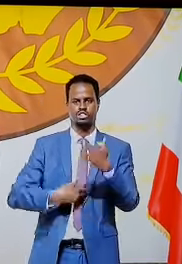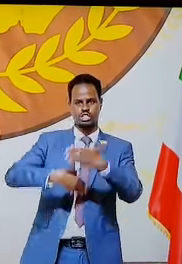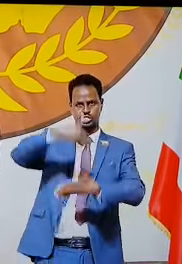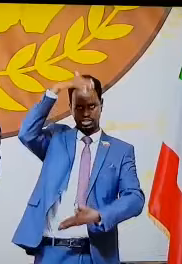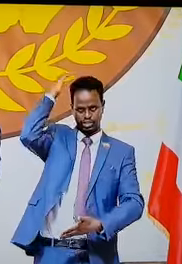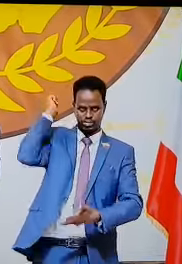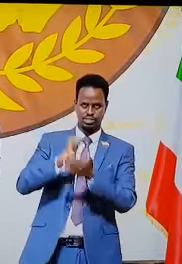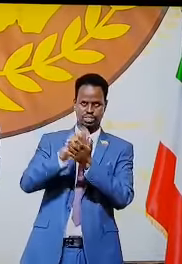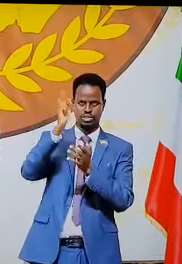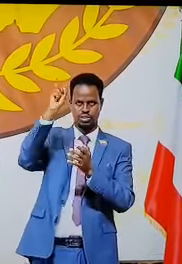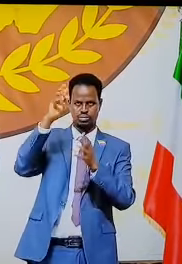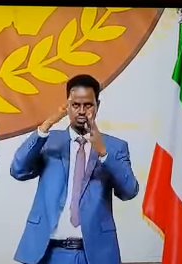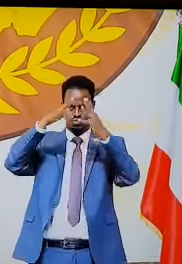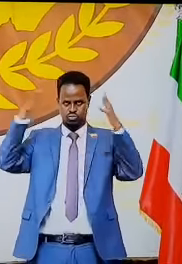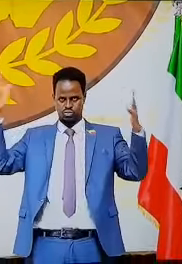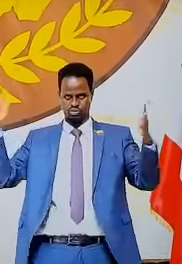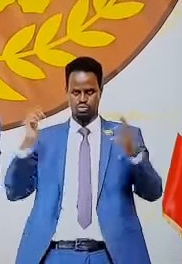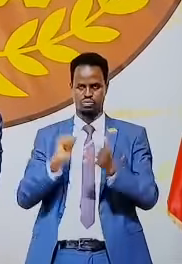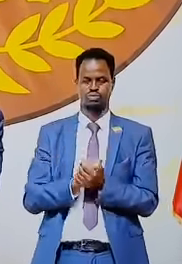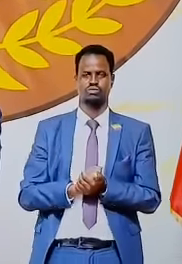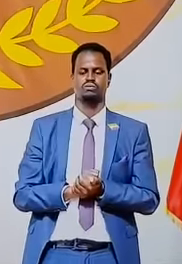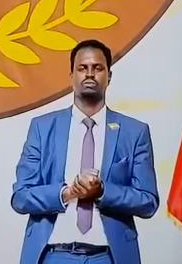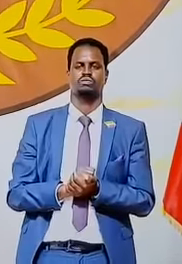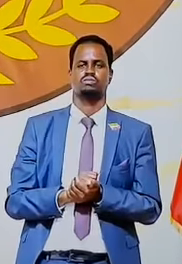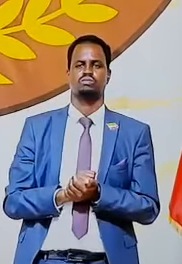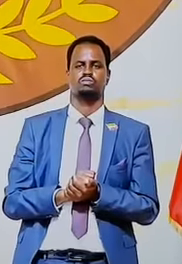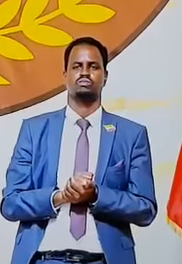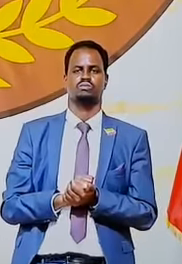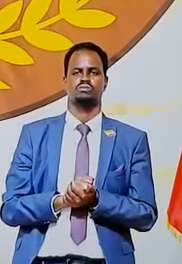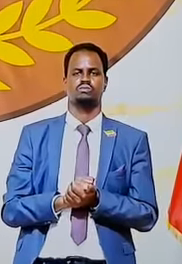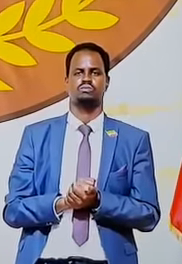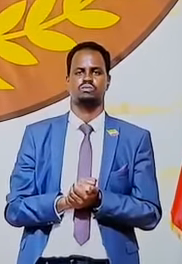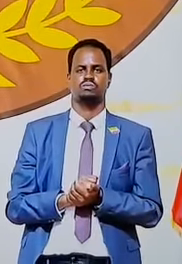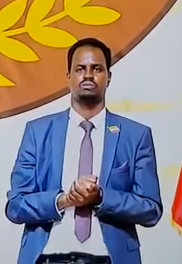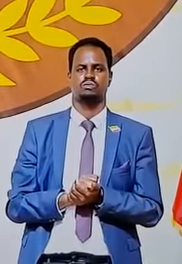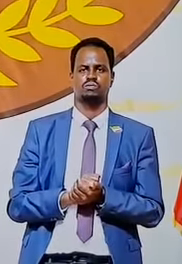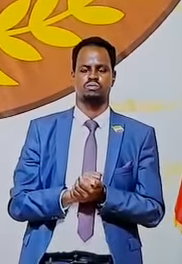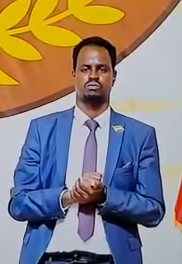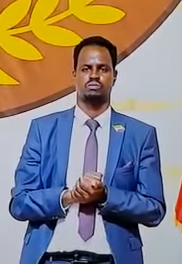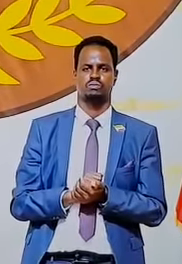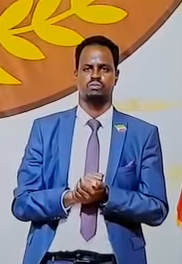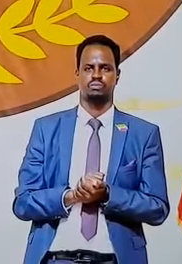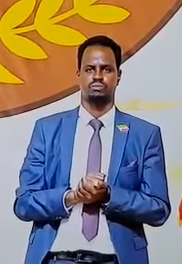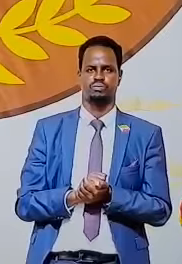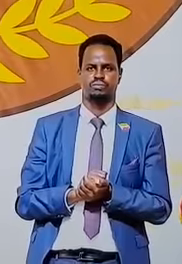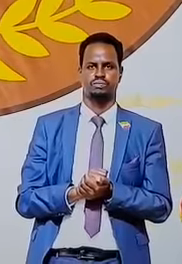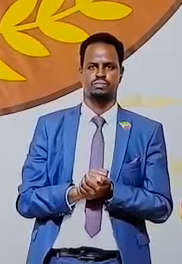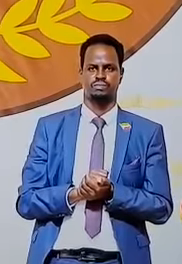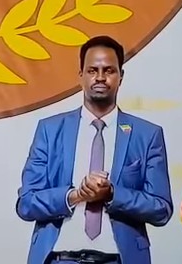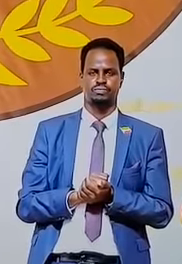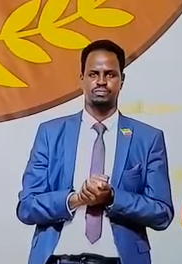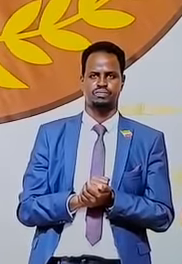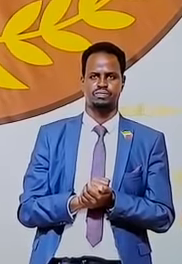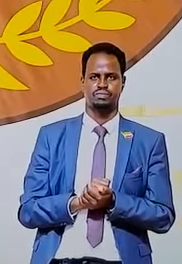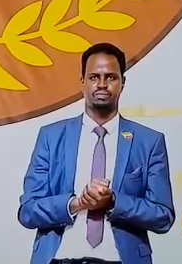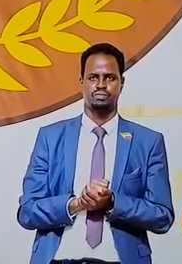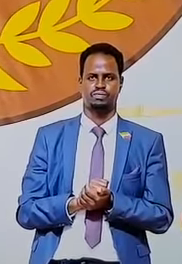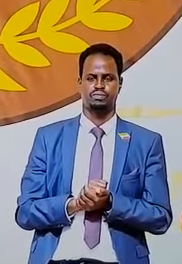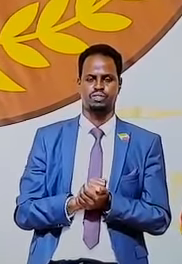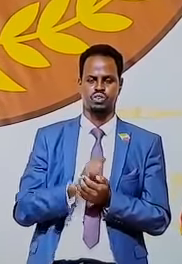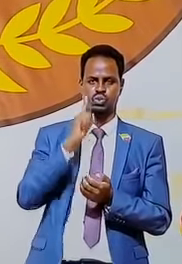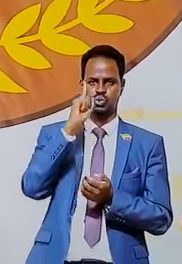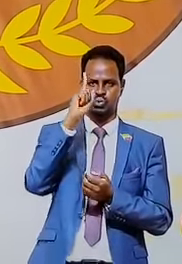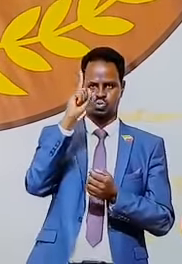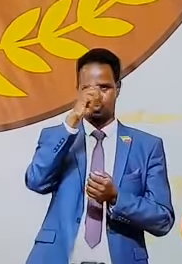jaamacada xamada ugu weynay ee jaamacada qaran karaan tago gabiyada waxa gal jiray saadka hadda wataan kun arday ku